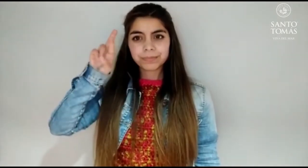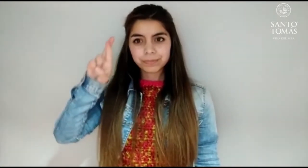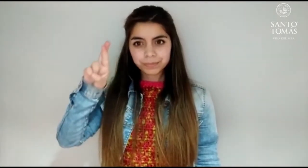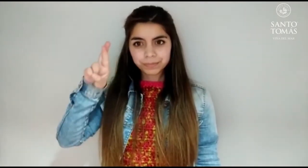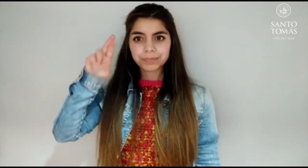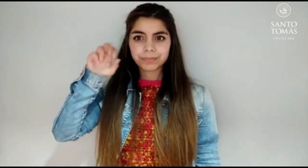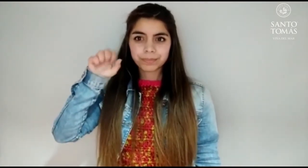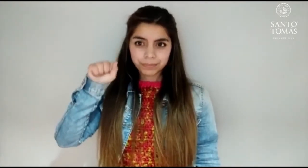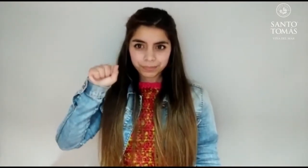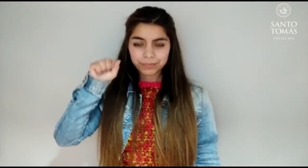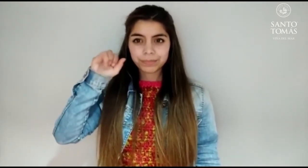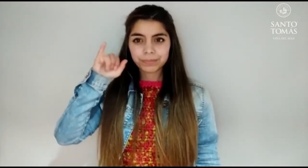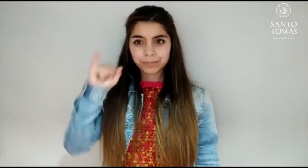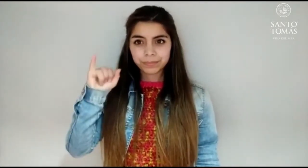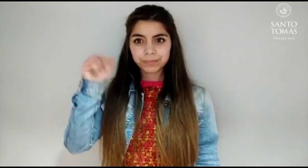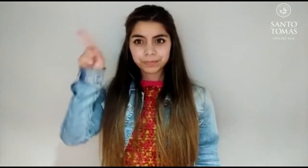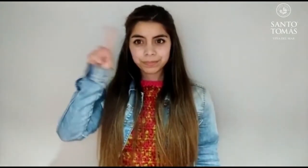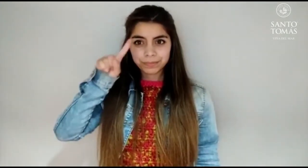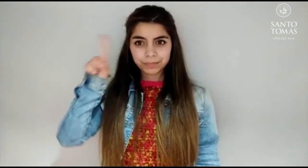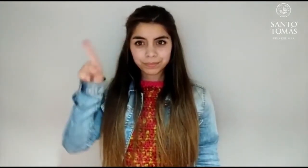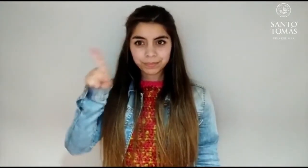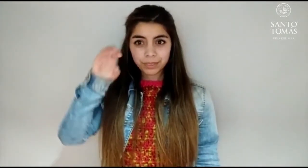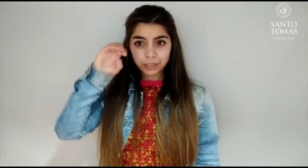Valparaíso. En primer lugar hace la seña y después lo deletrea.